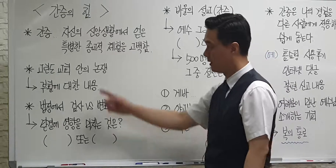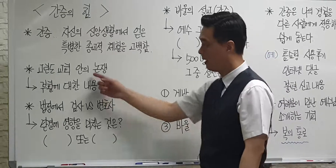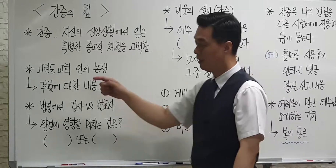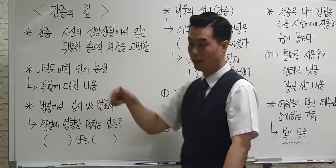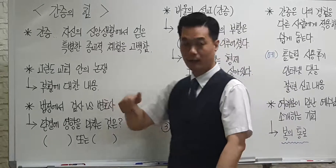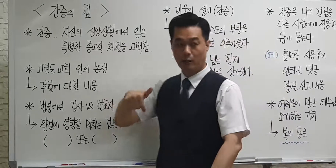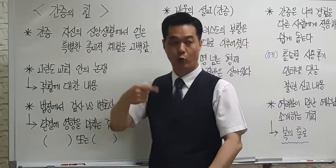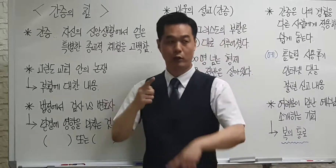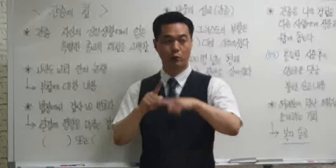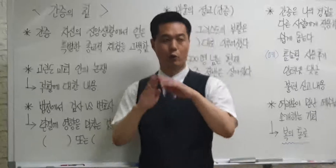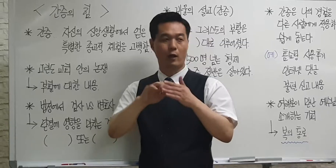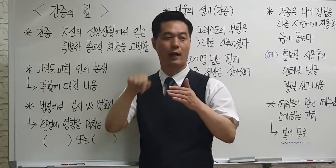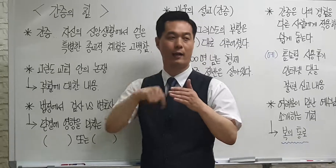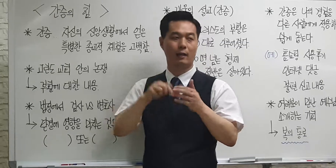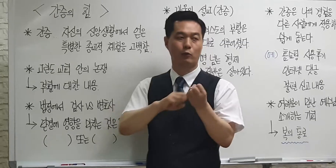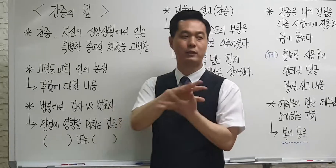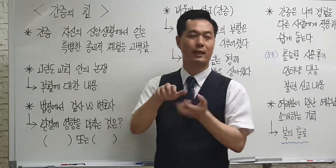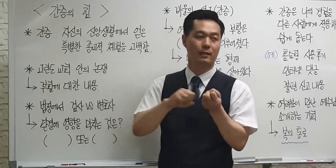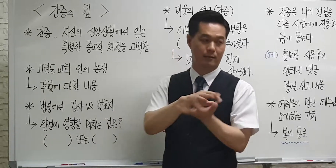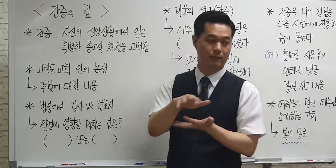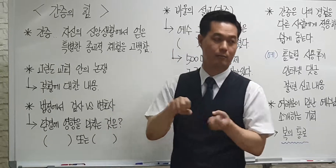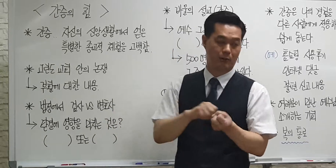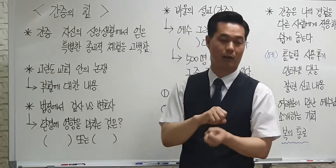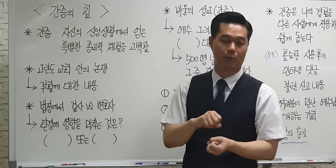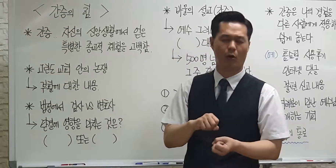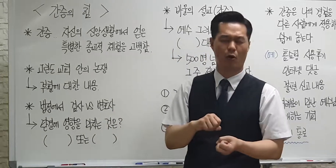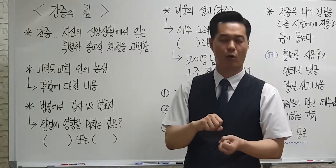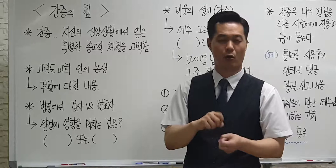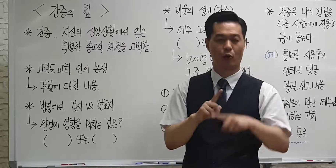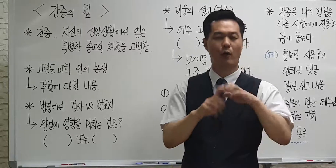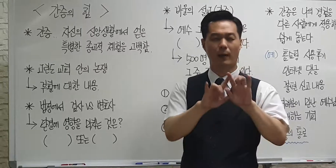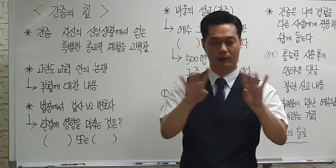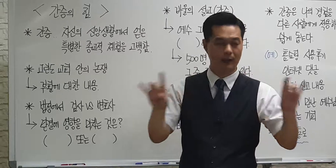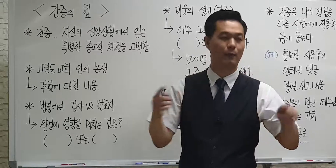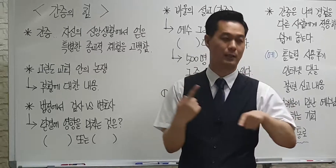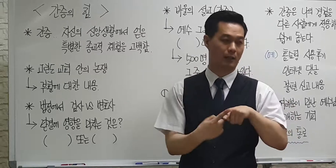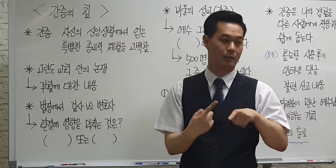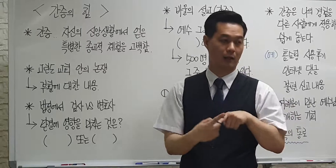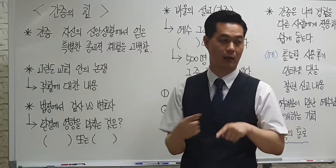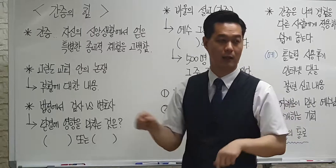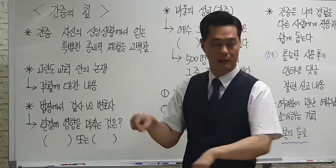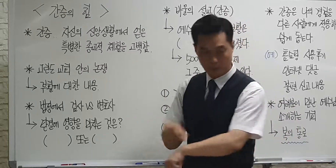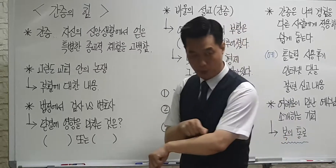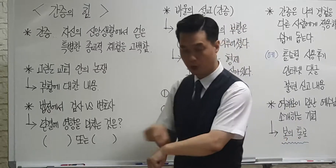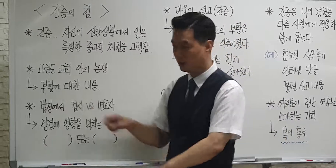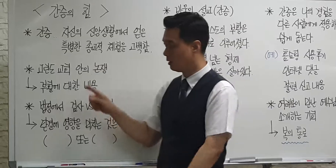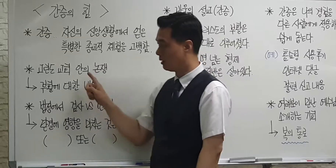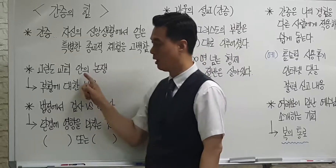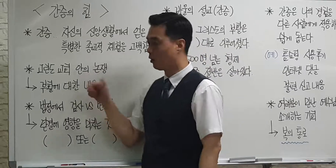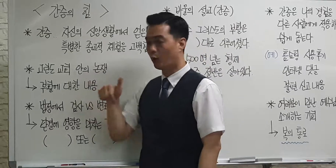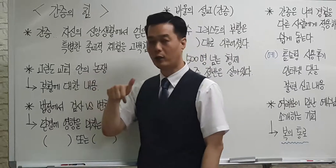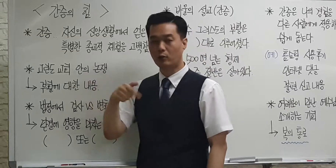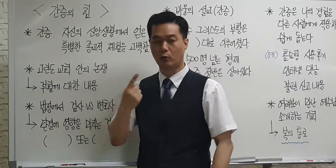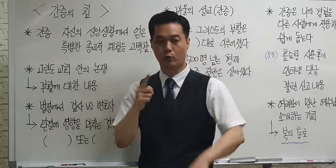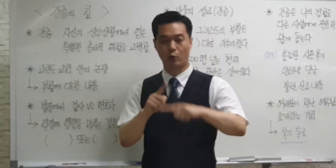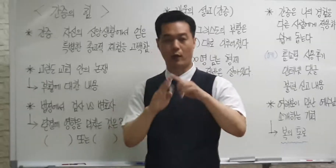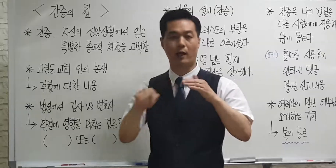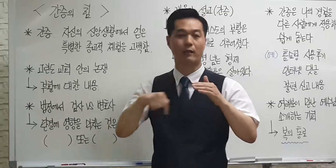자, 고린도 교회 안에 논쟁이 있었습니다. 뭐 교회마다 다 마찬가지인데 특별히 고린도 교회